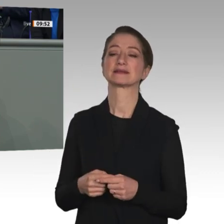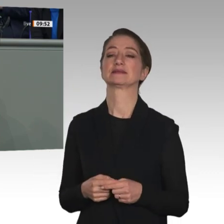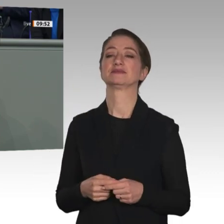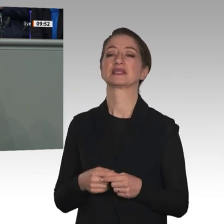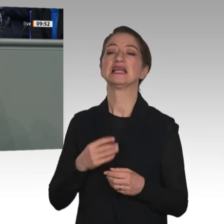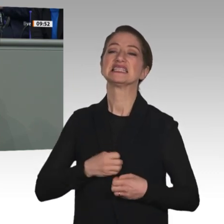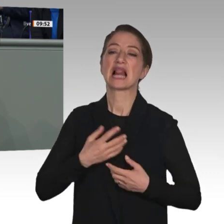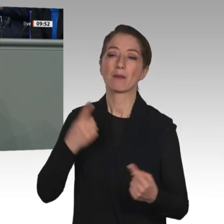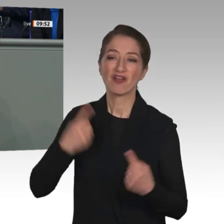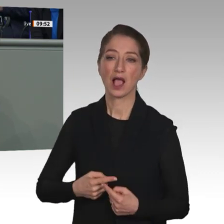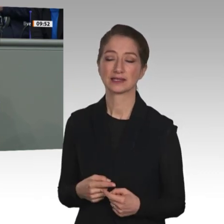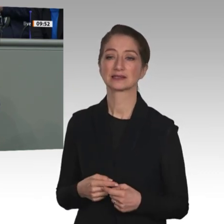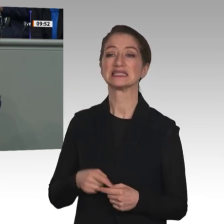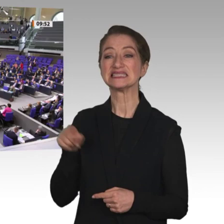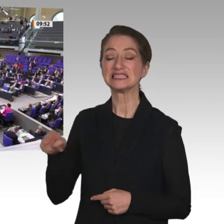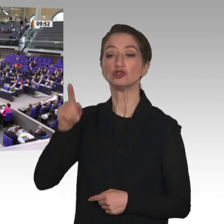spüren der Demokratie?